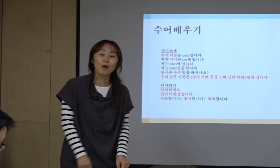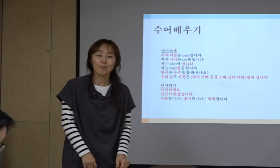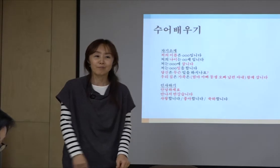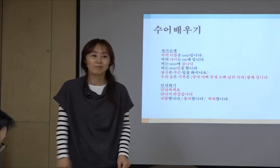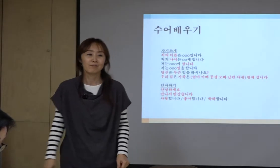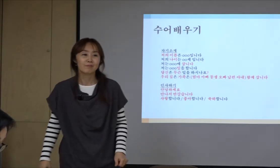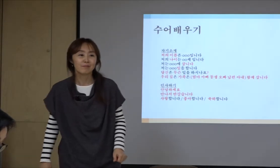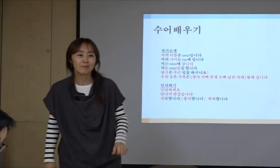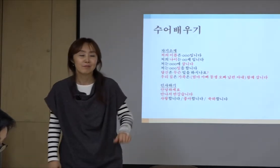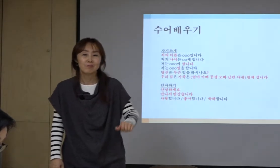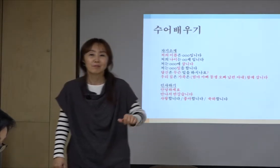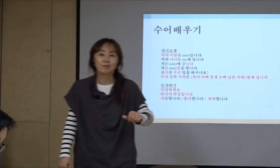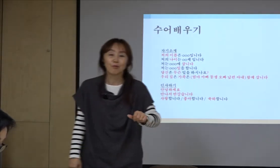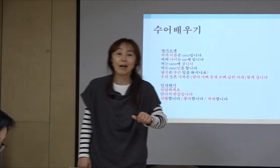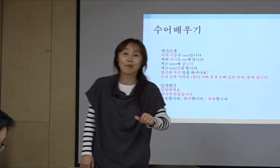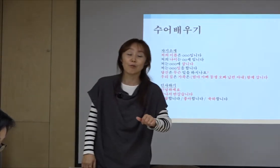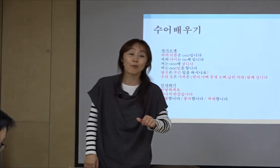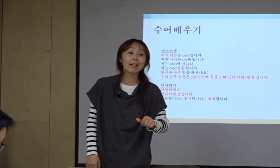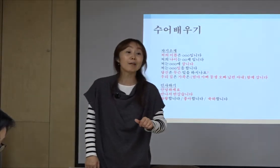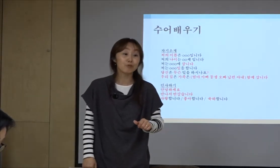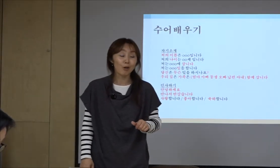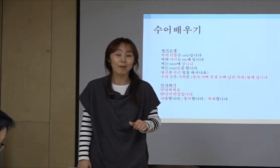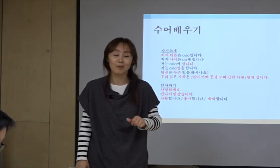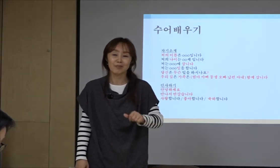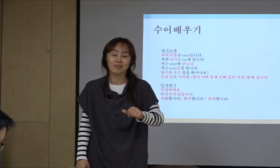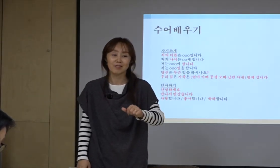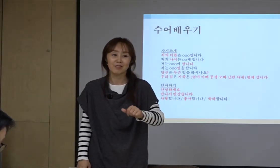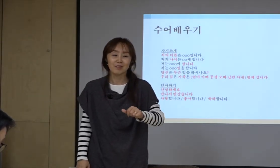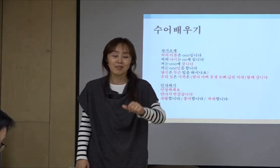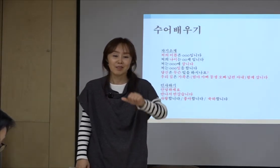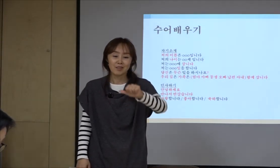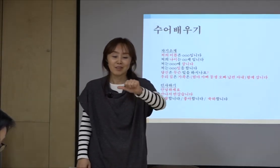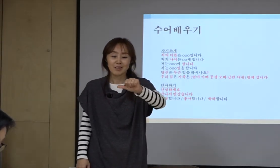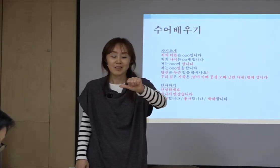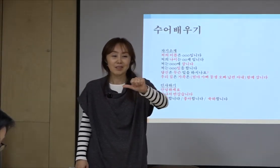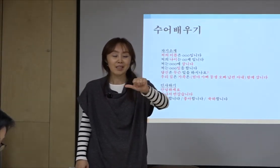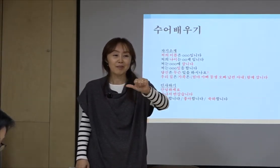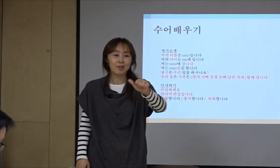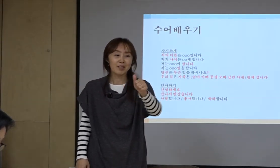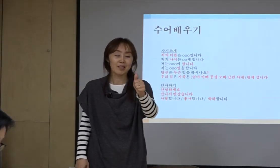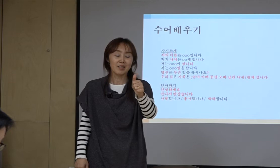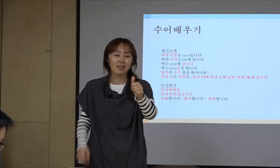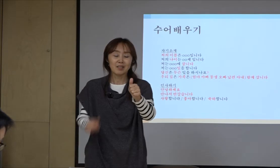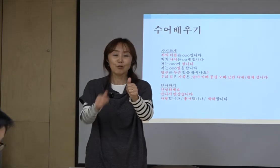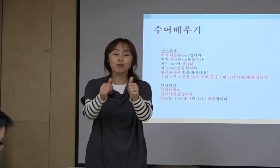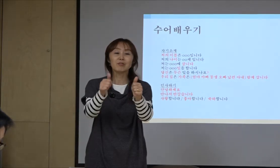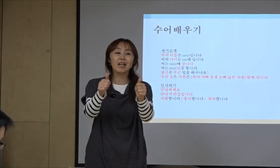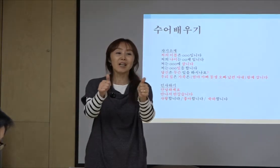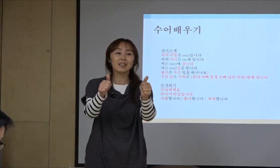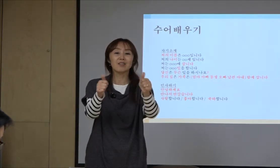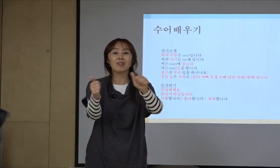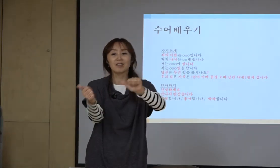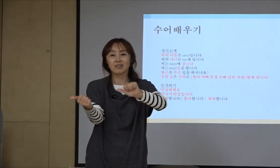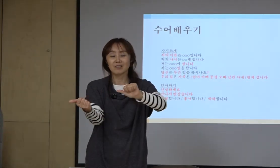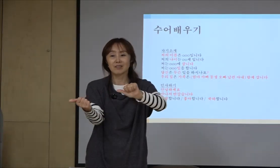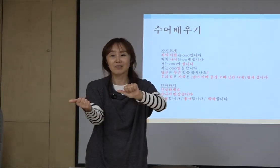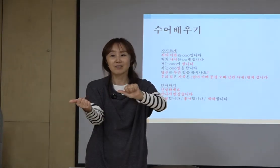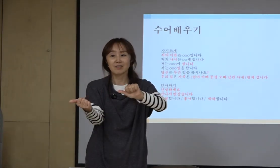무덤. 무덤. 왕의 무덤. 그러면 이게 사람이 이게 죽다가 이거예요.